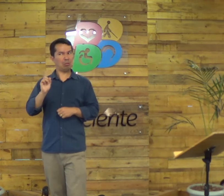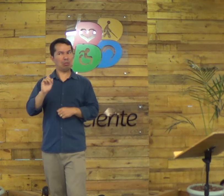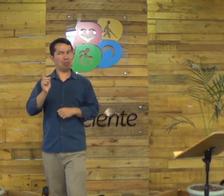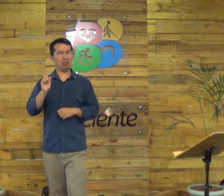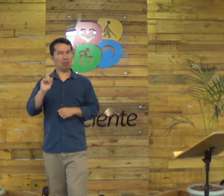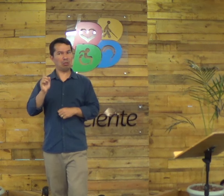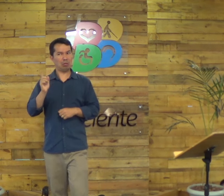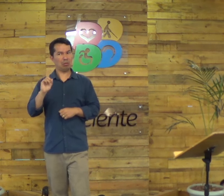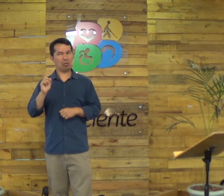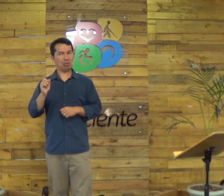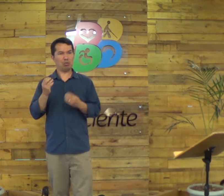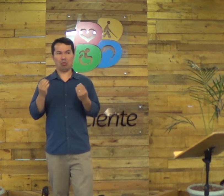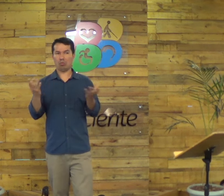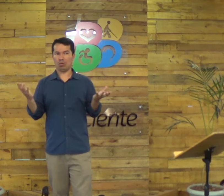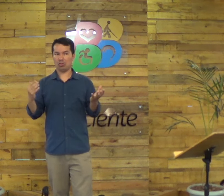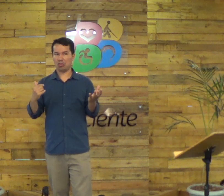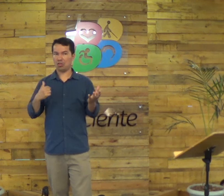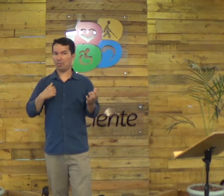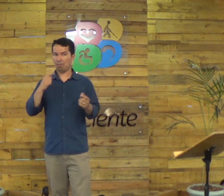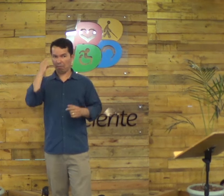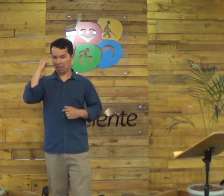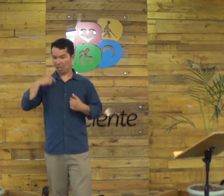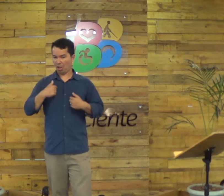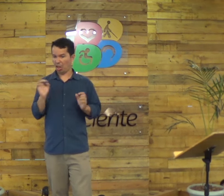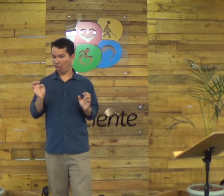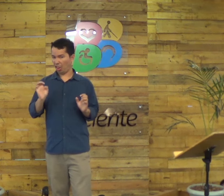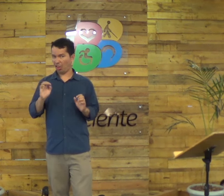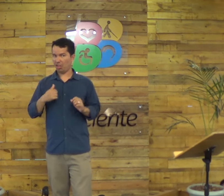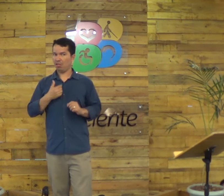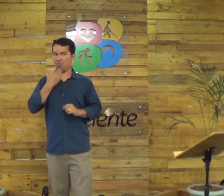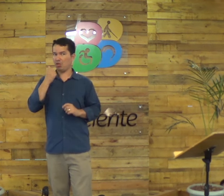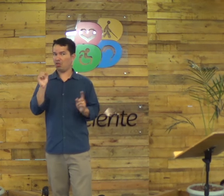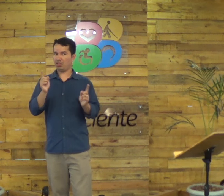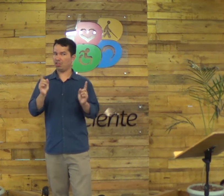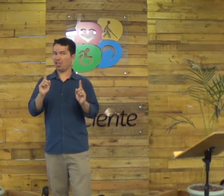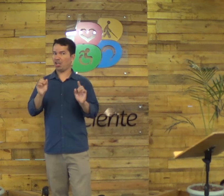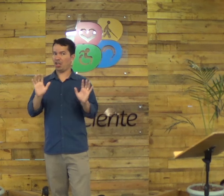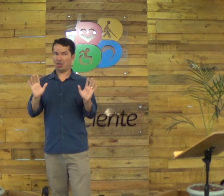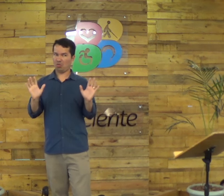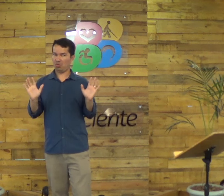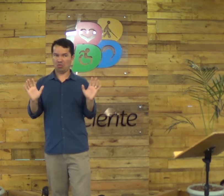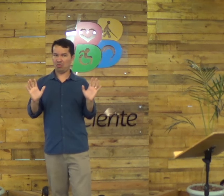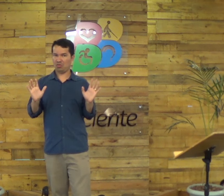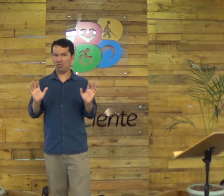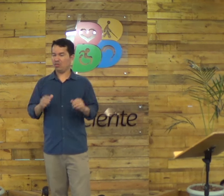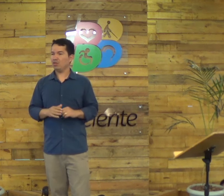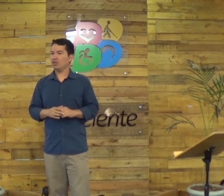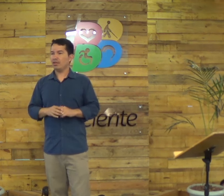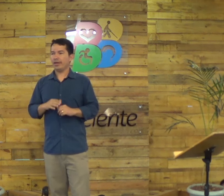vou pensar que eu sou homossexual, não, não sei, não sabe, né, não, vou pensar que eu sou um pouco mais afeminada, não, isso não,